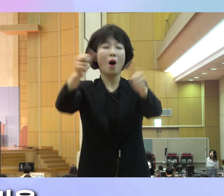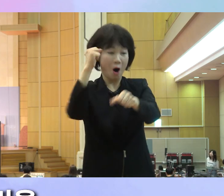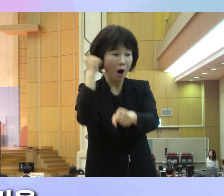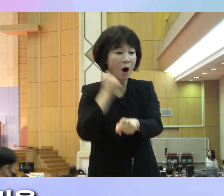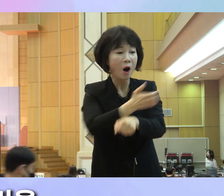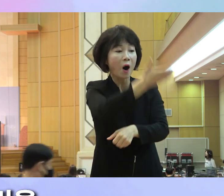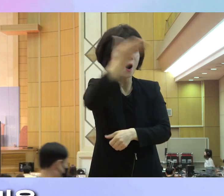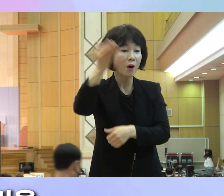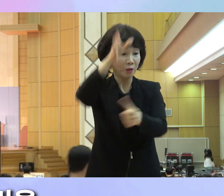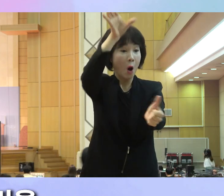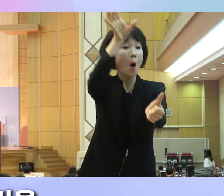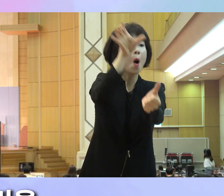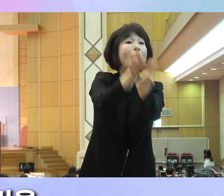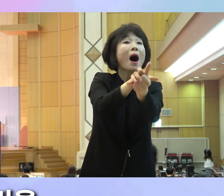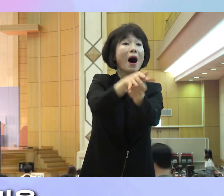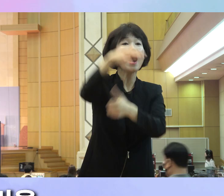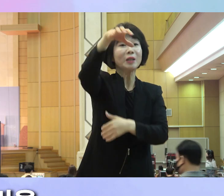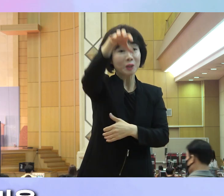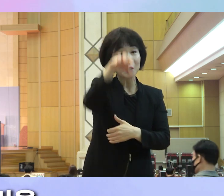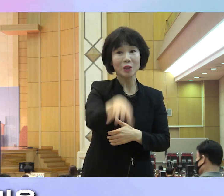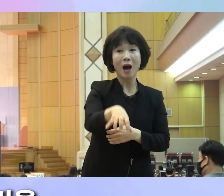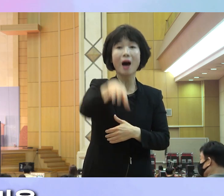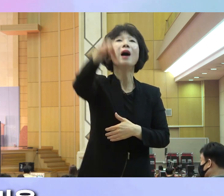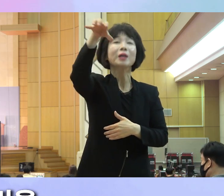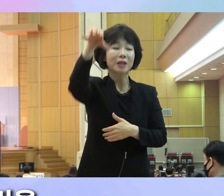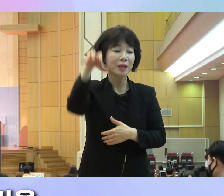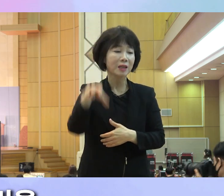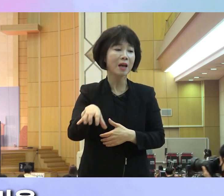기도하면서 너 맡은